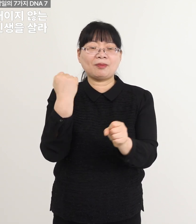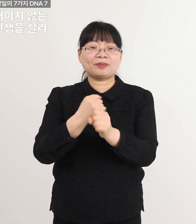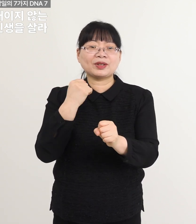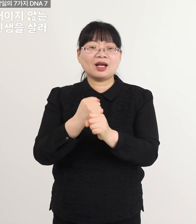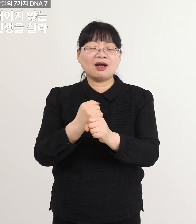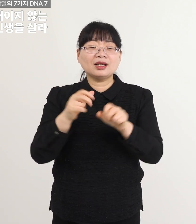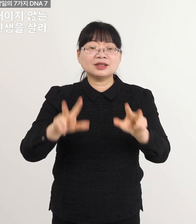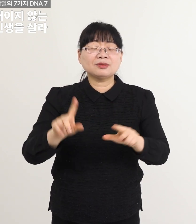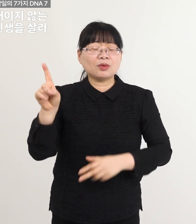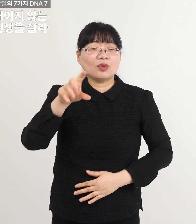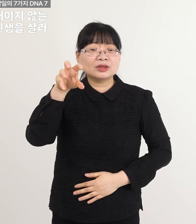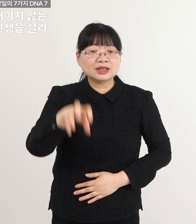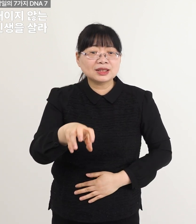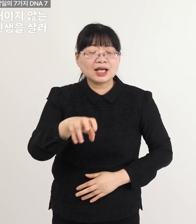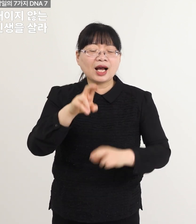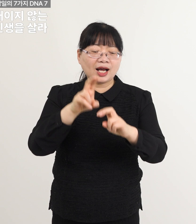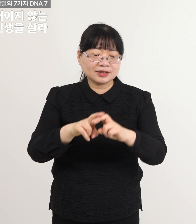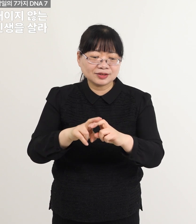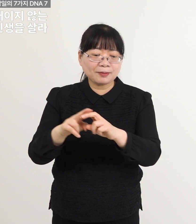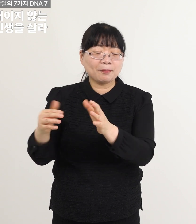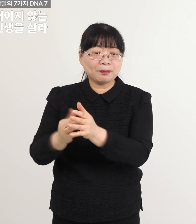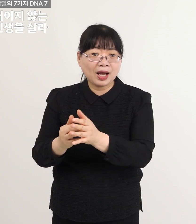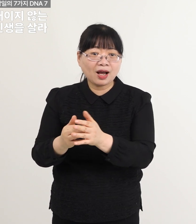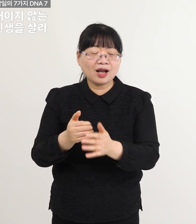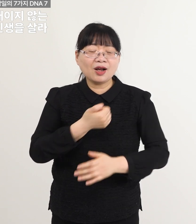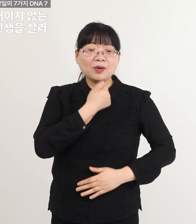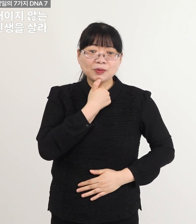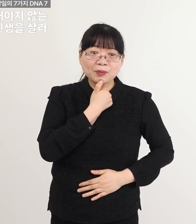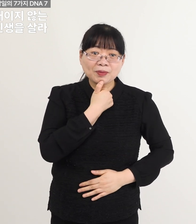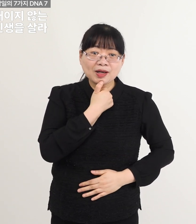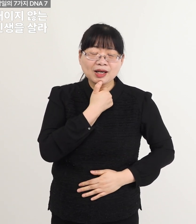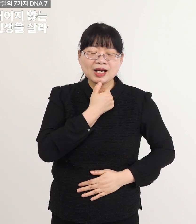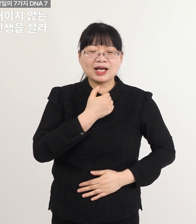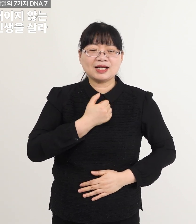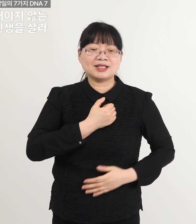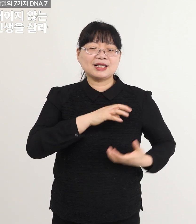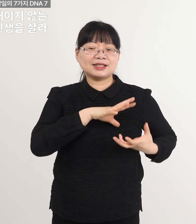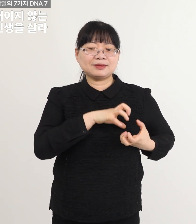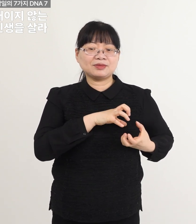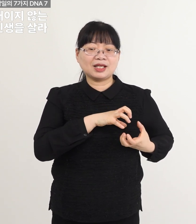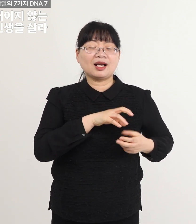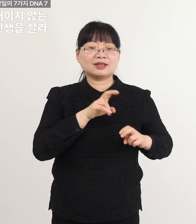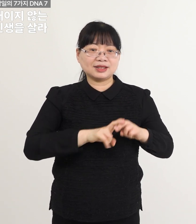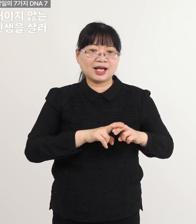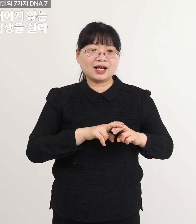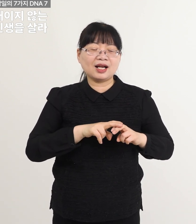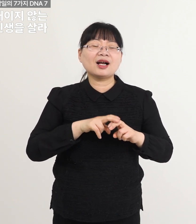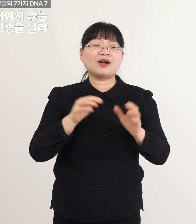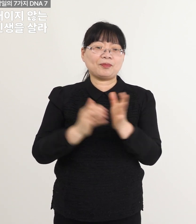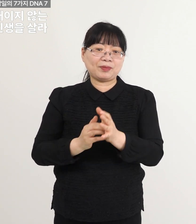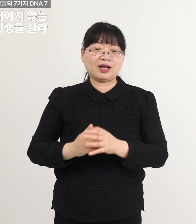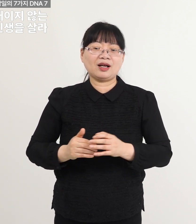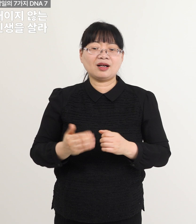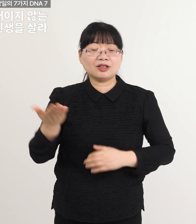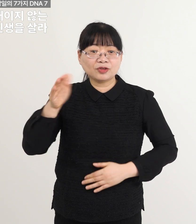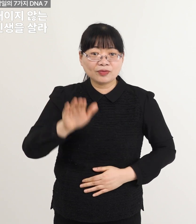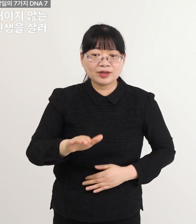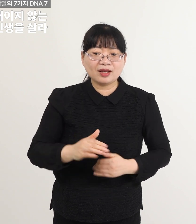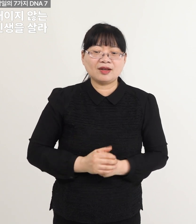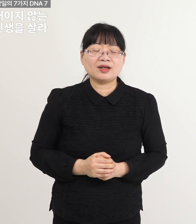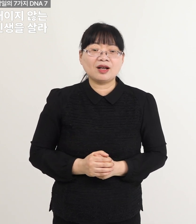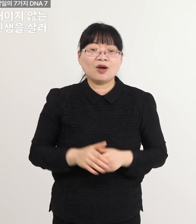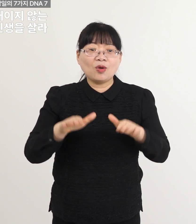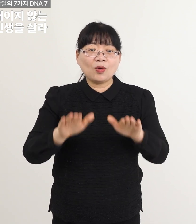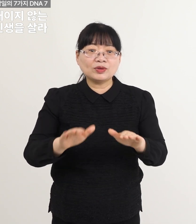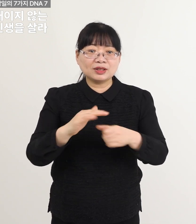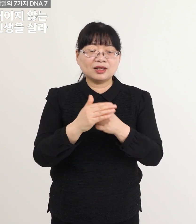어디에 지금 앉혀놓으신 거예요? 로마 심장부에 앉혀놓으신 겁니다. 자, 그런데